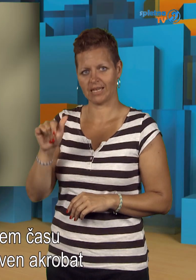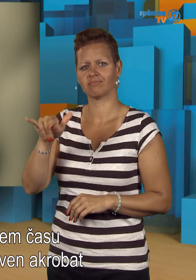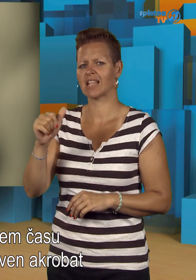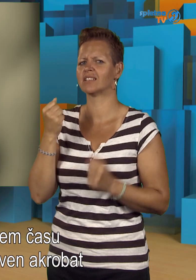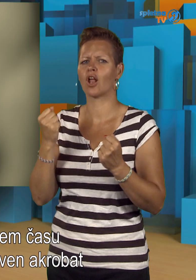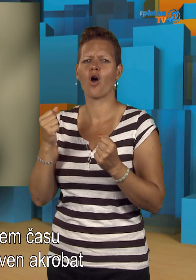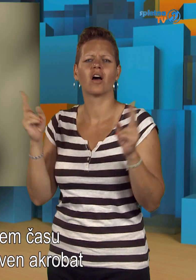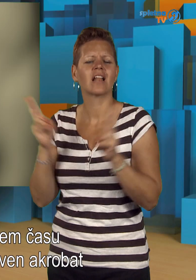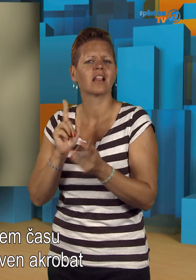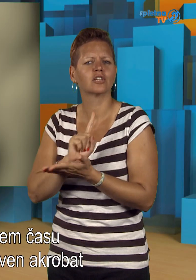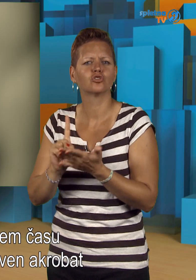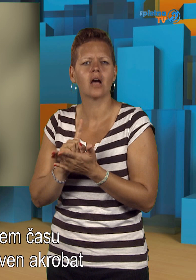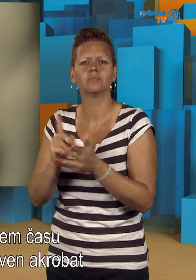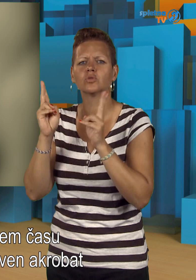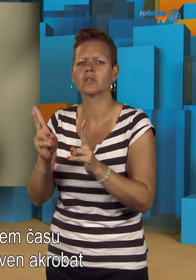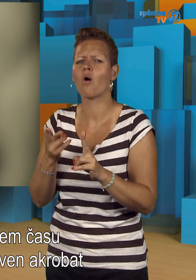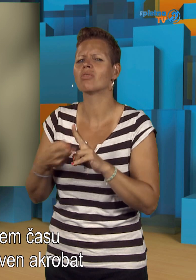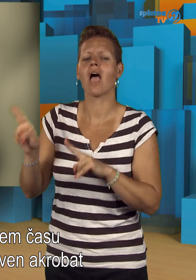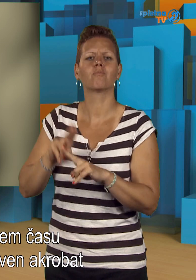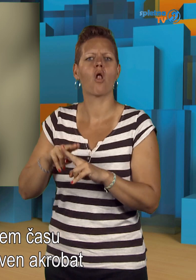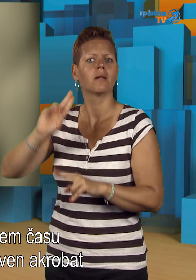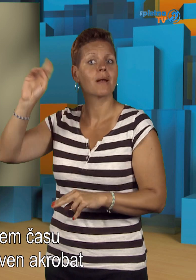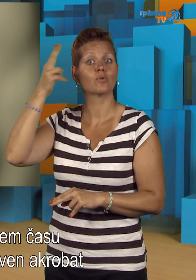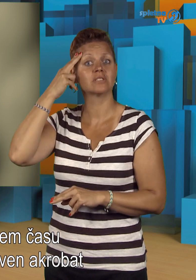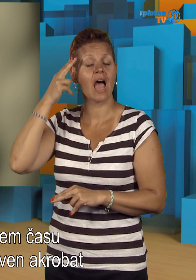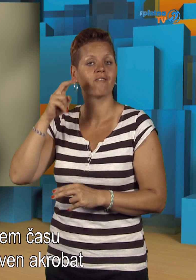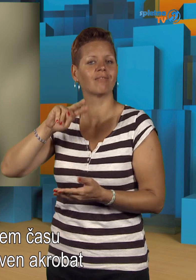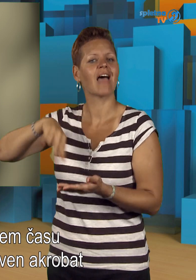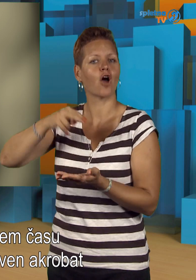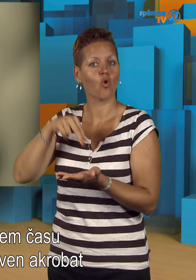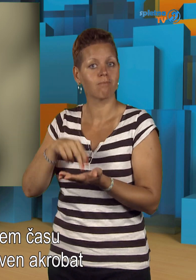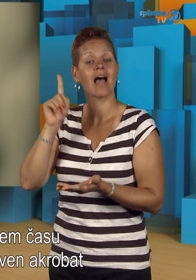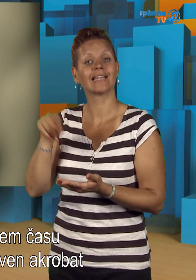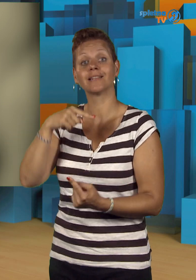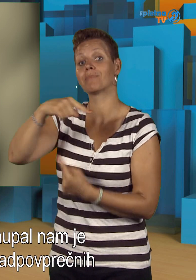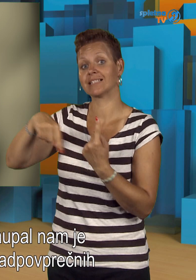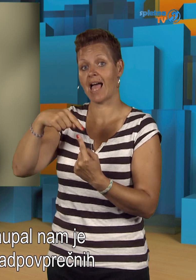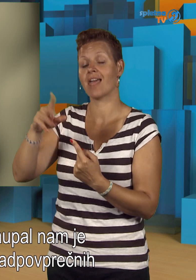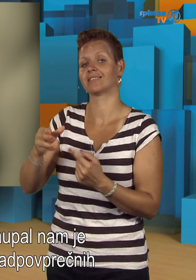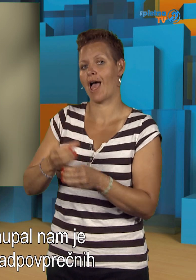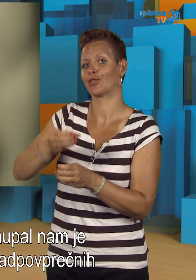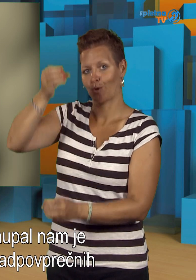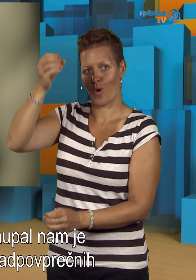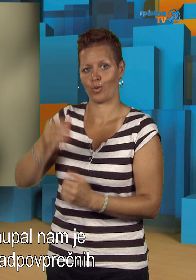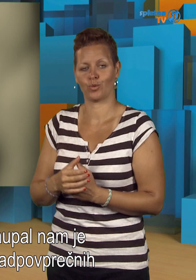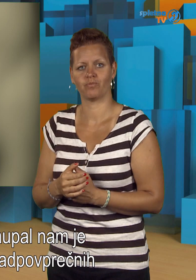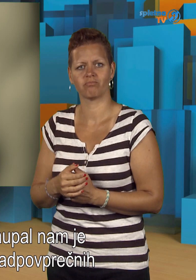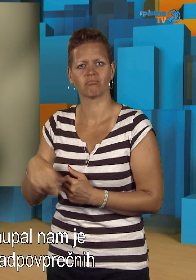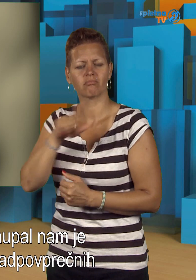Tomi je v zelo kratkem času postal najbolj prepoznaven akrobat in plesalec na drogu.